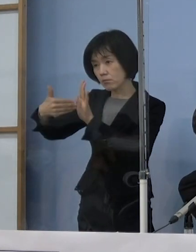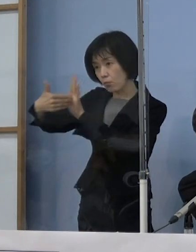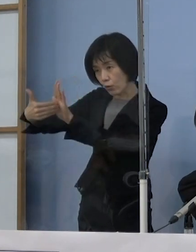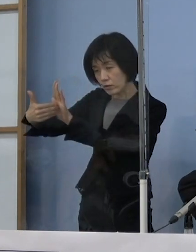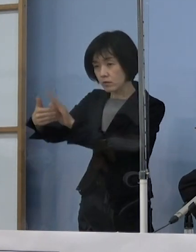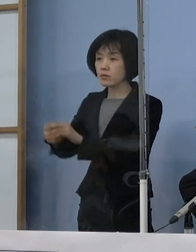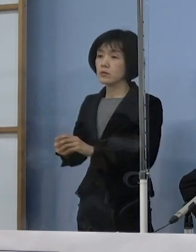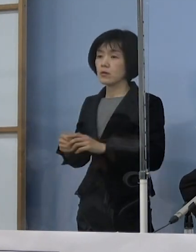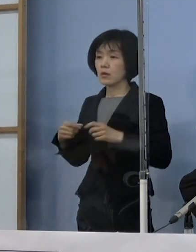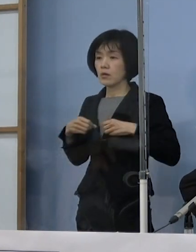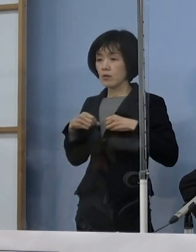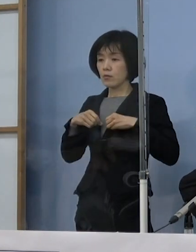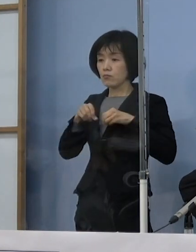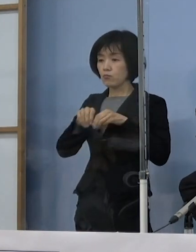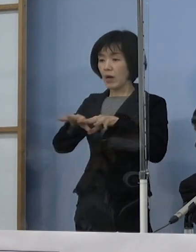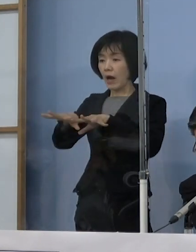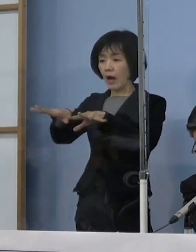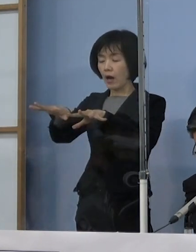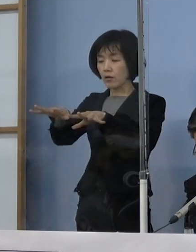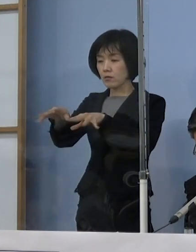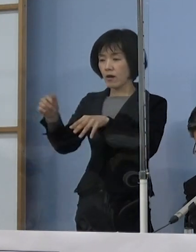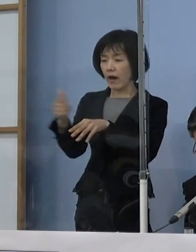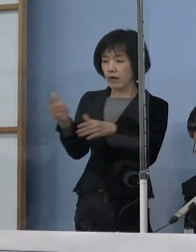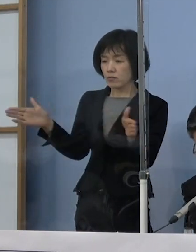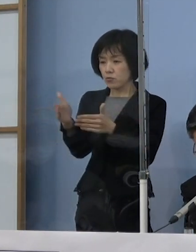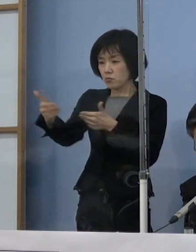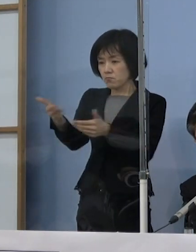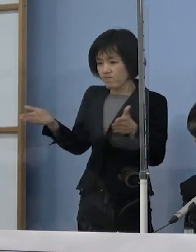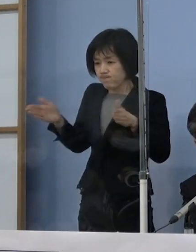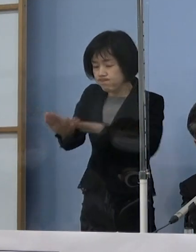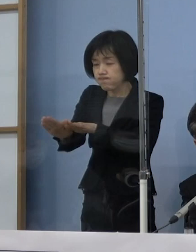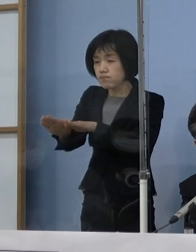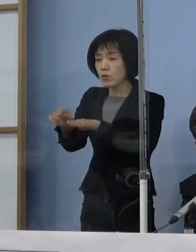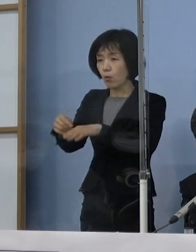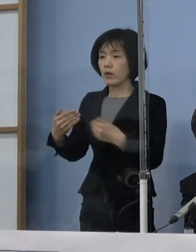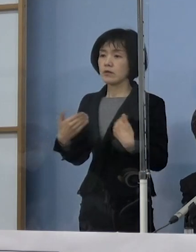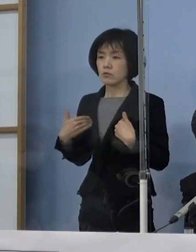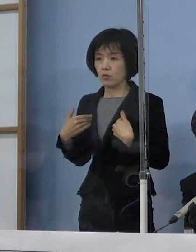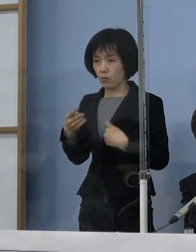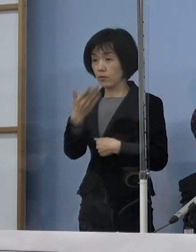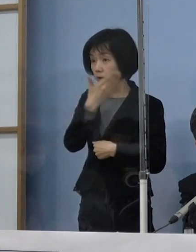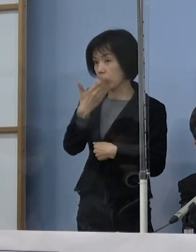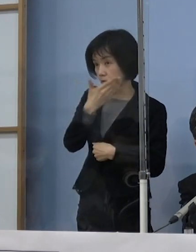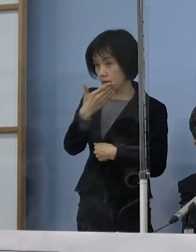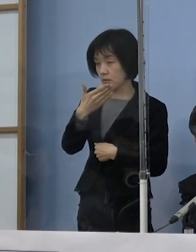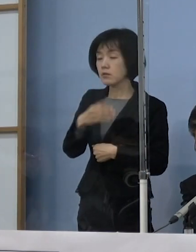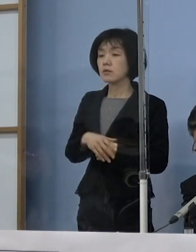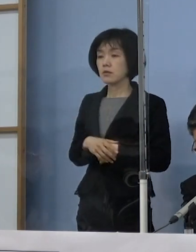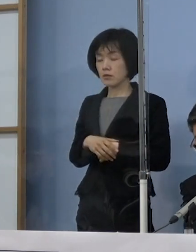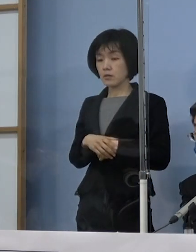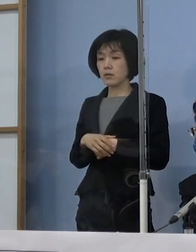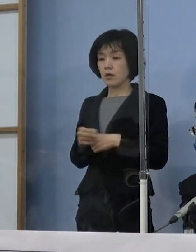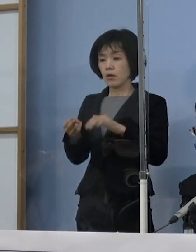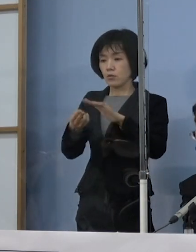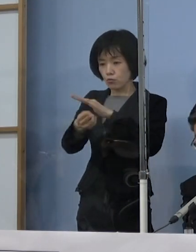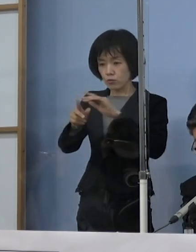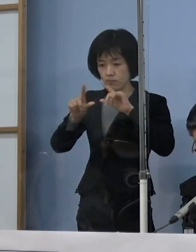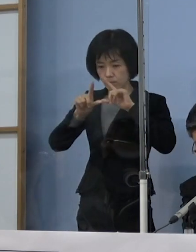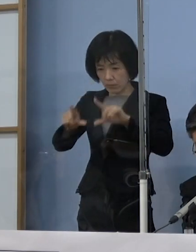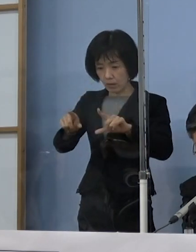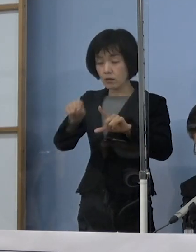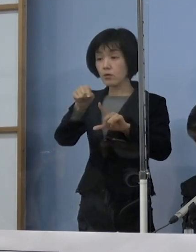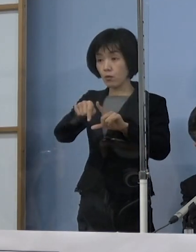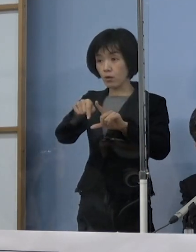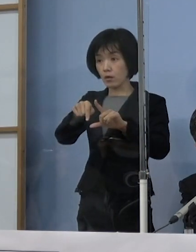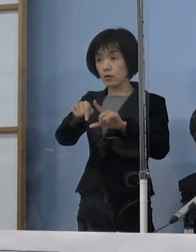してクラスターの早期封じ込めと、こういった意義があるところでございます。また入院勧告措置につき